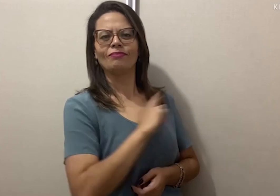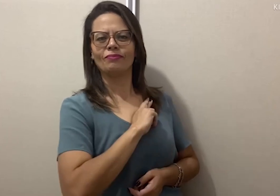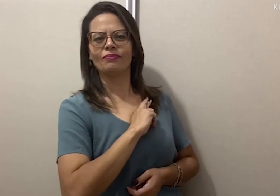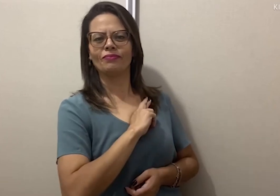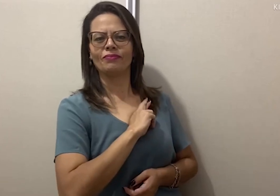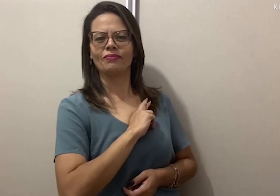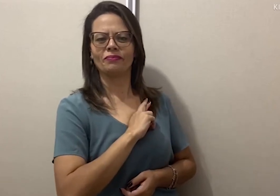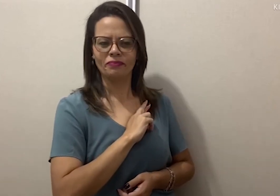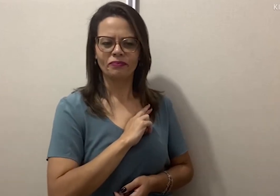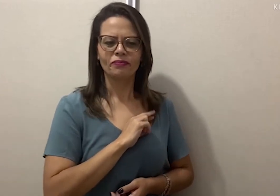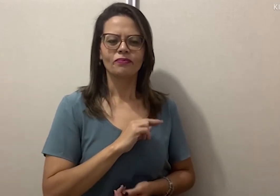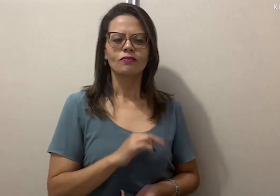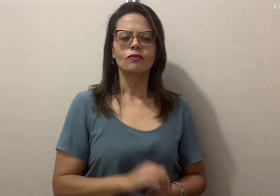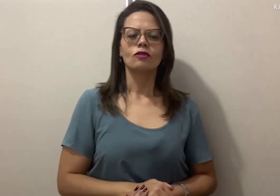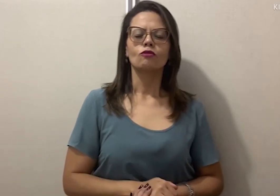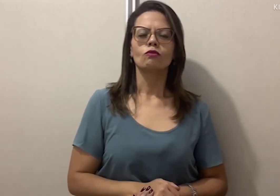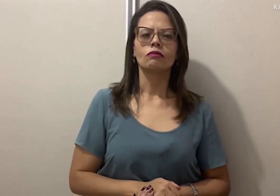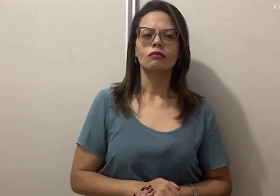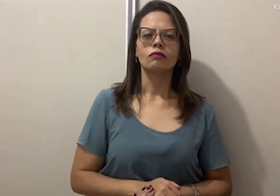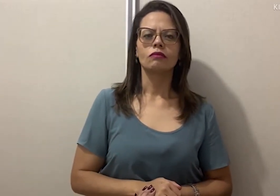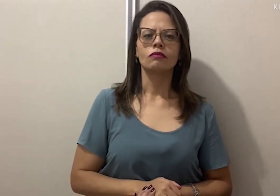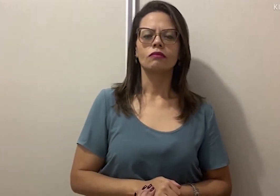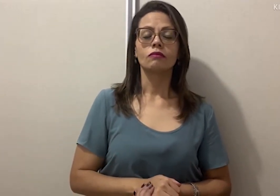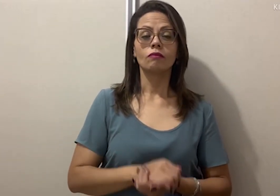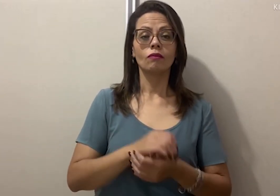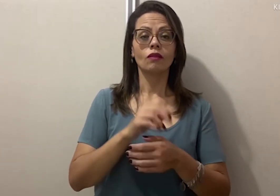Essa pessoa, da onde ela estiver, vai vir a resposta.